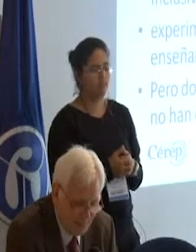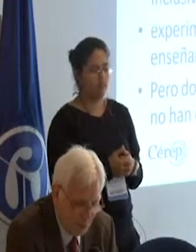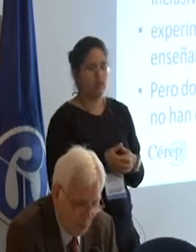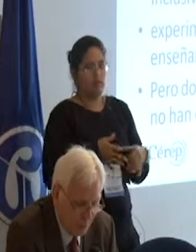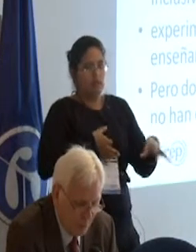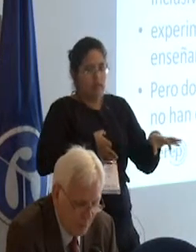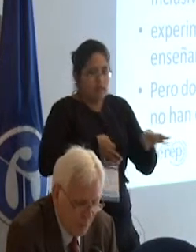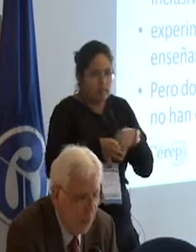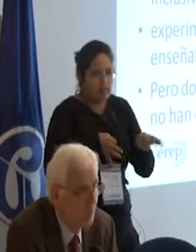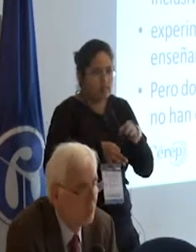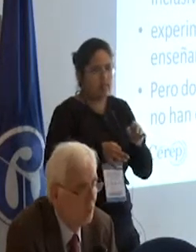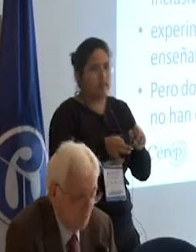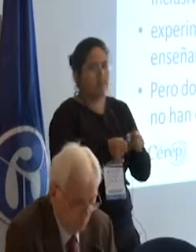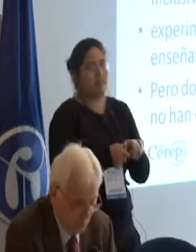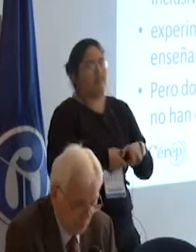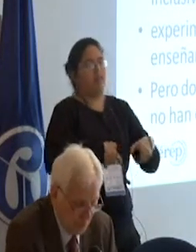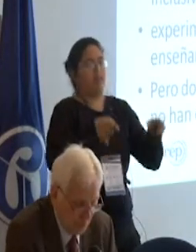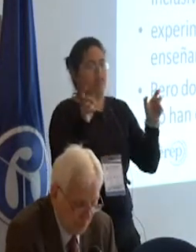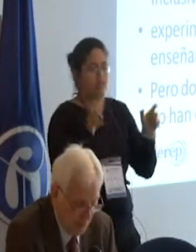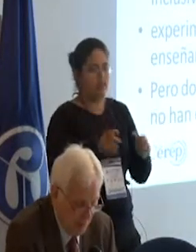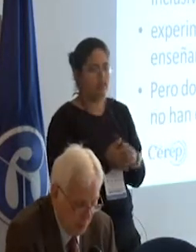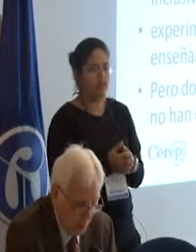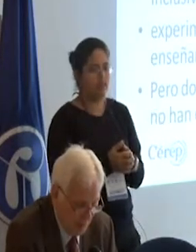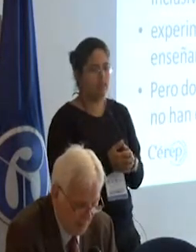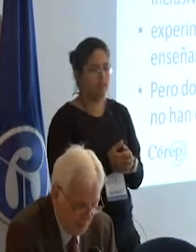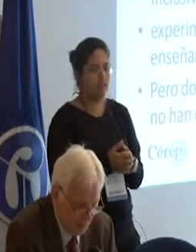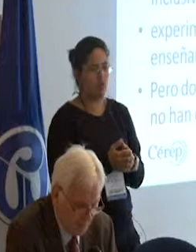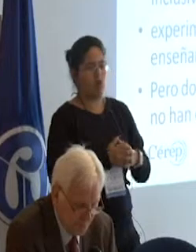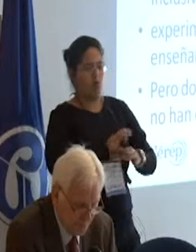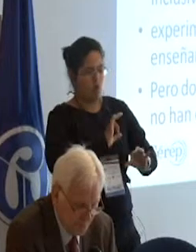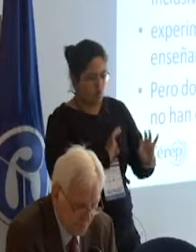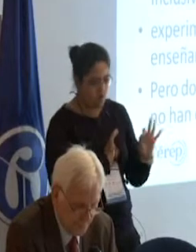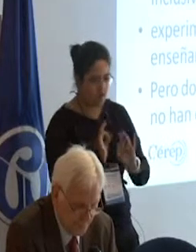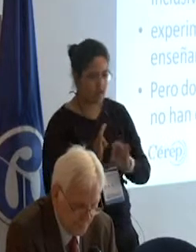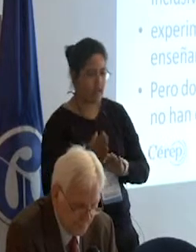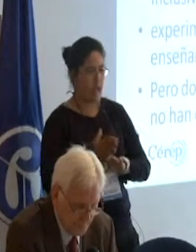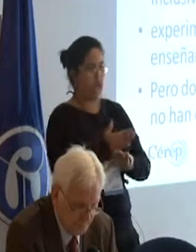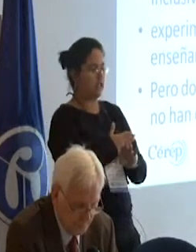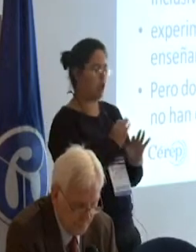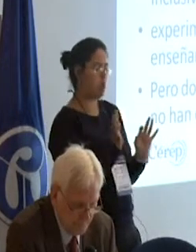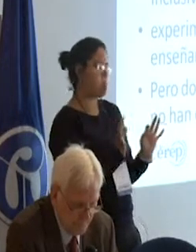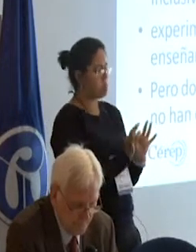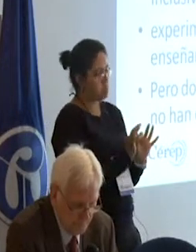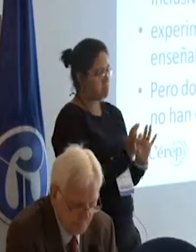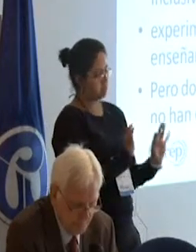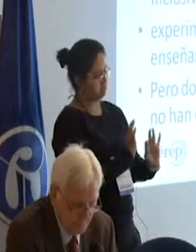que intenta explicar mucho más, prepararlas mucho más, lo que no hacía antes.